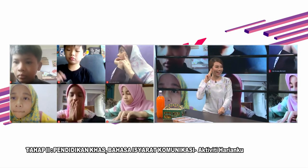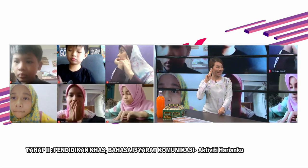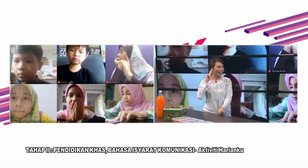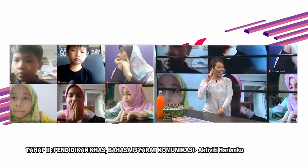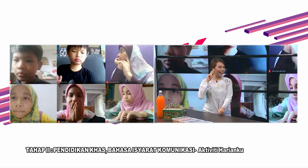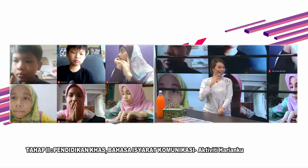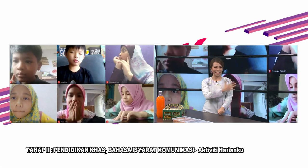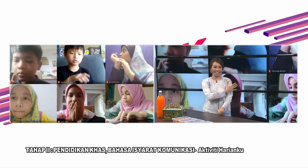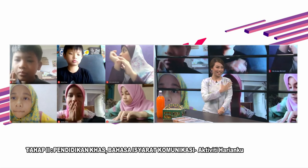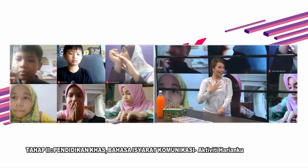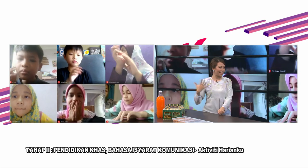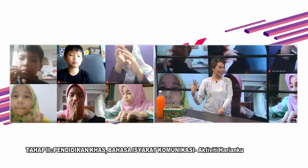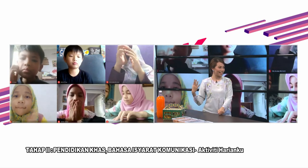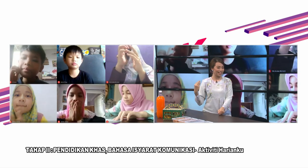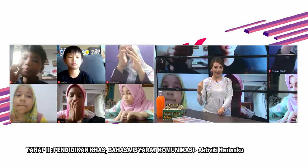Rinai.